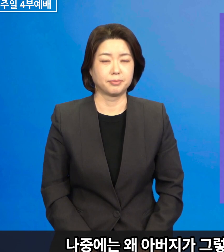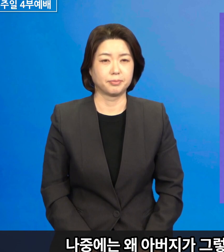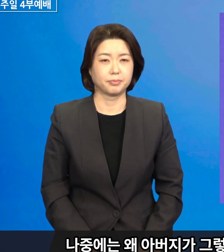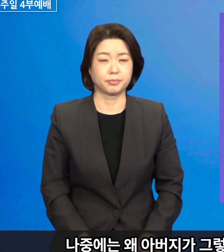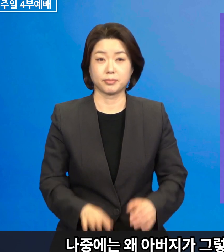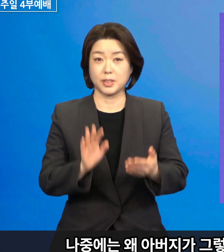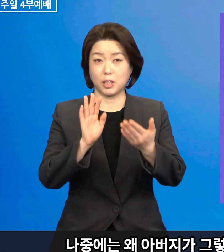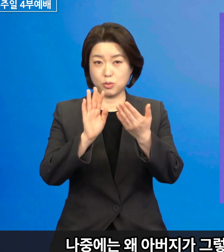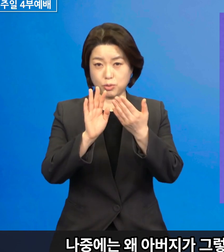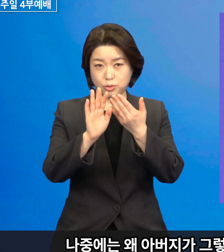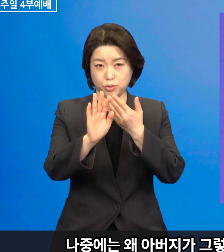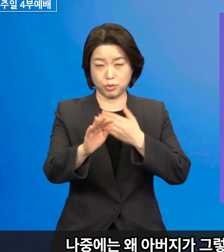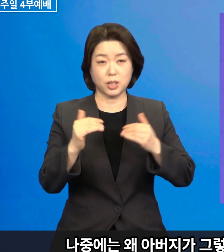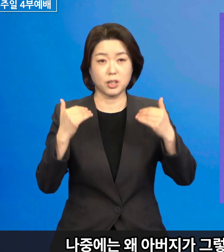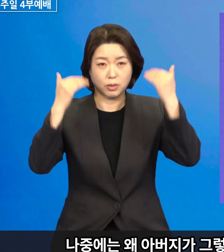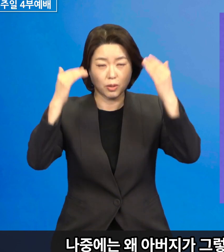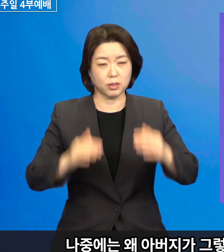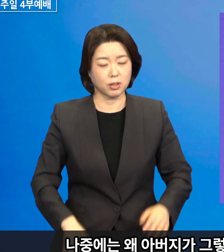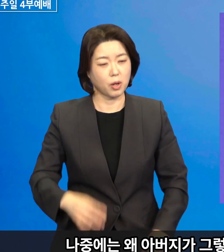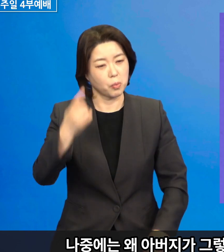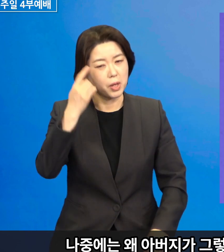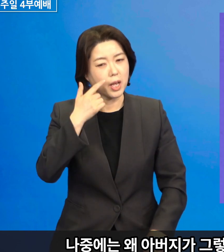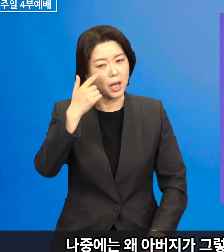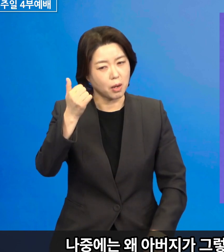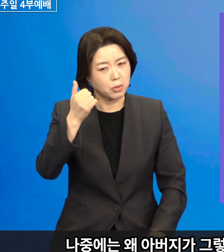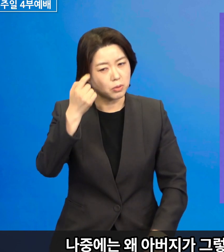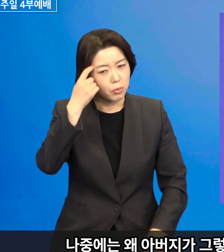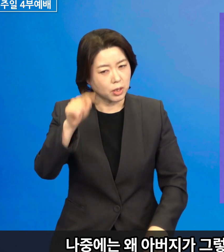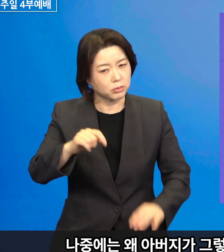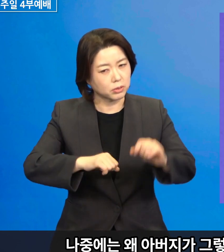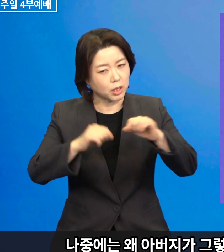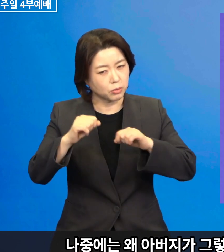근데 나중에는 왜 아버지가 그렇게 하셨는지 이해가 갔어요.